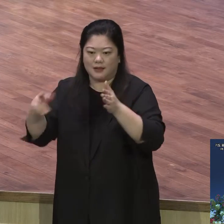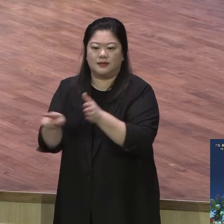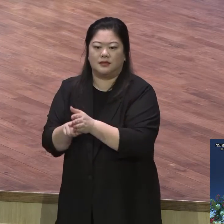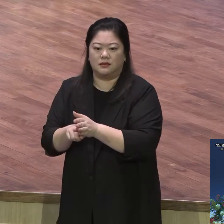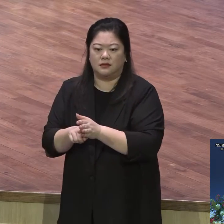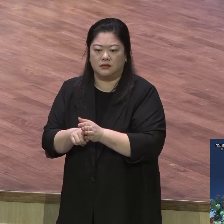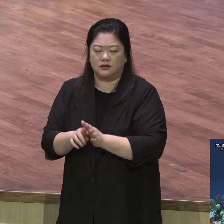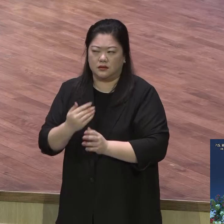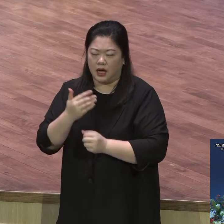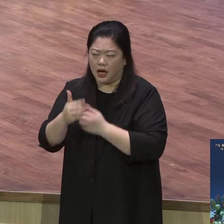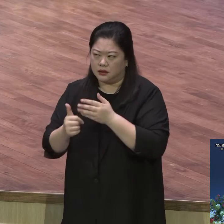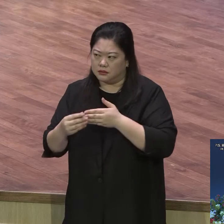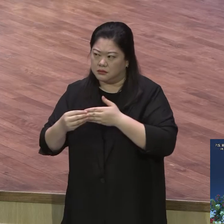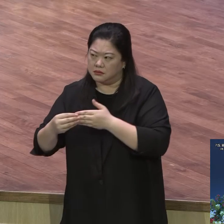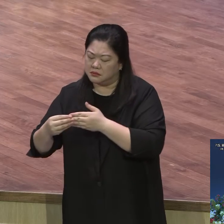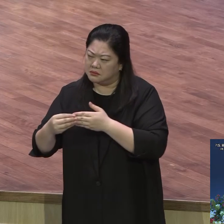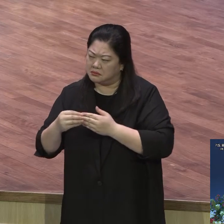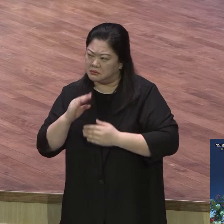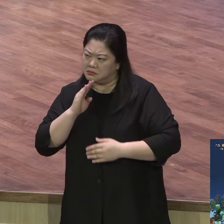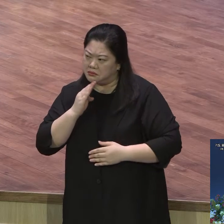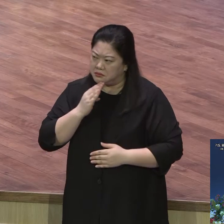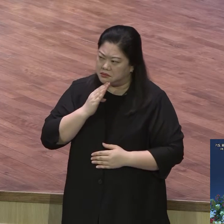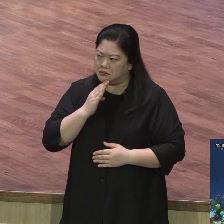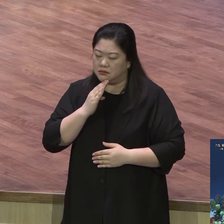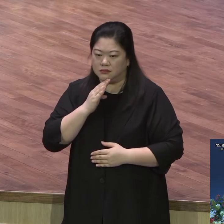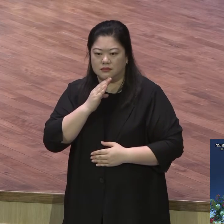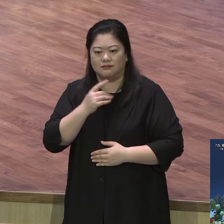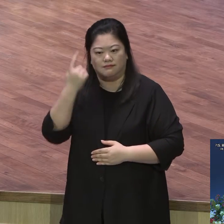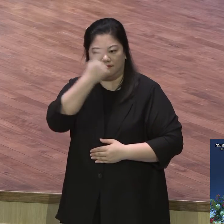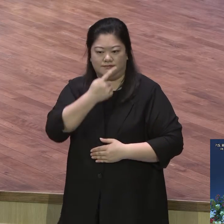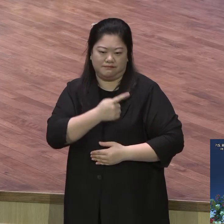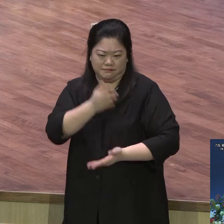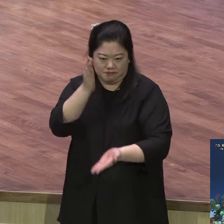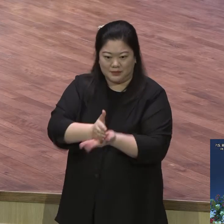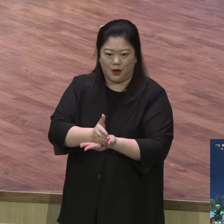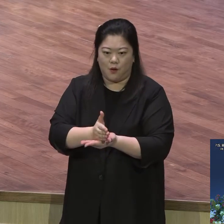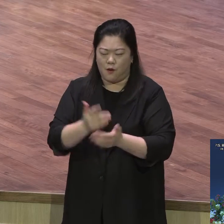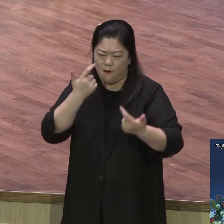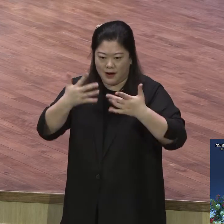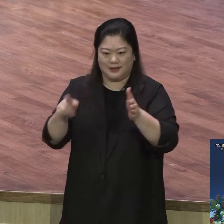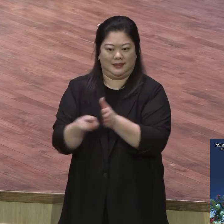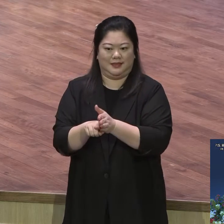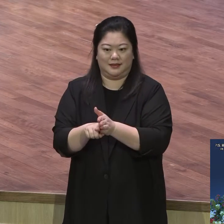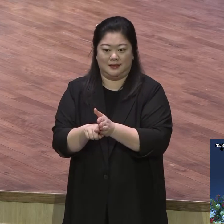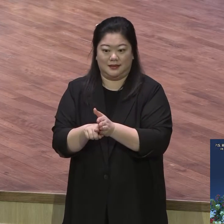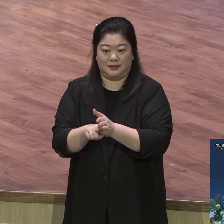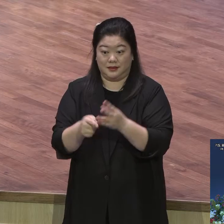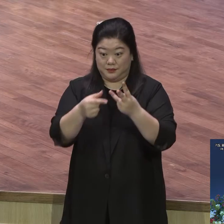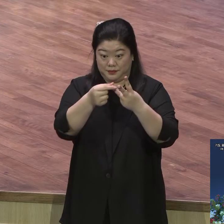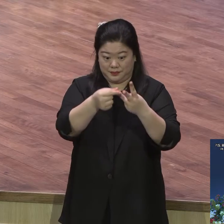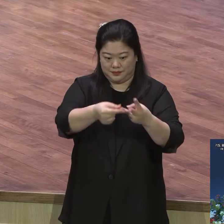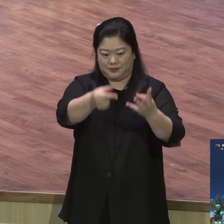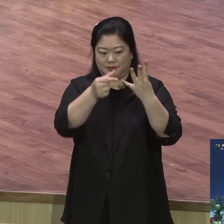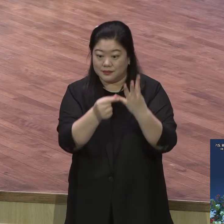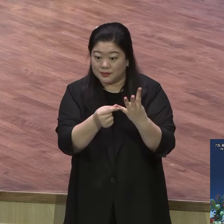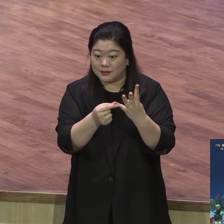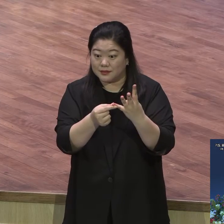말고 확신에 그하라. 그랬어요. 인도의 확신. 그 다음 뭡니까? 승리의 확신. 세상을 살면서